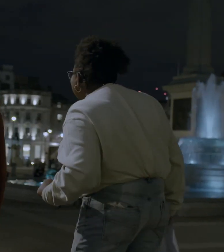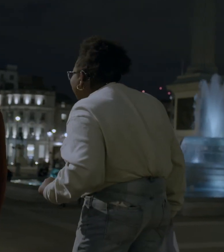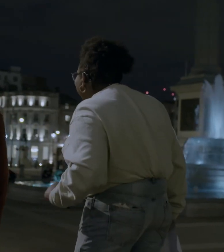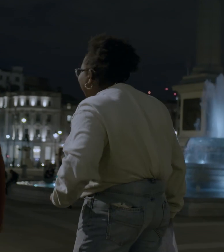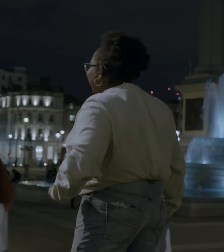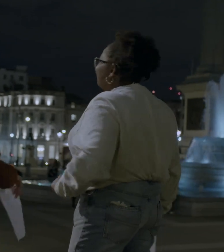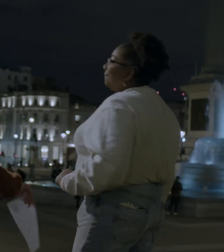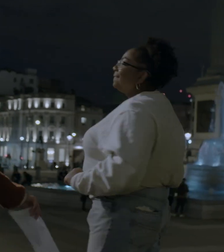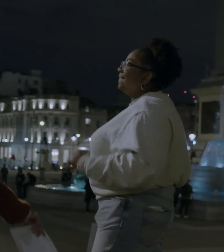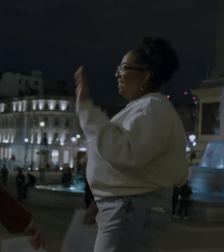keeping me here. Amen!